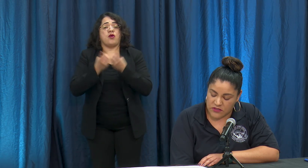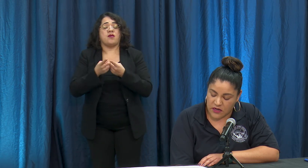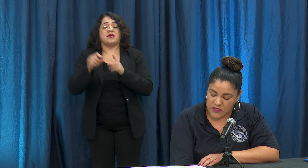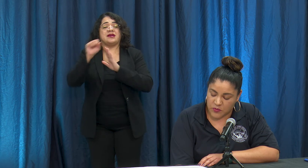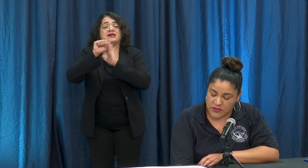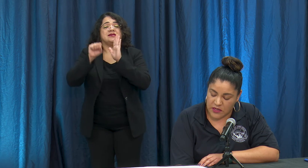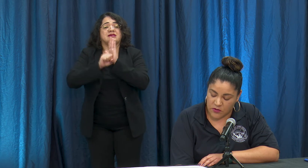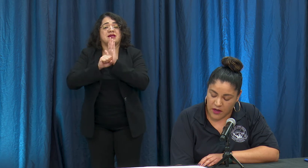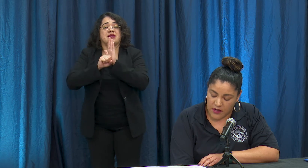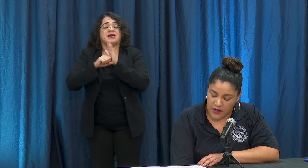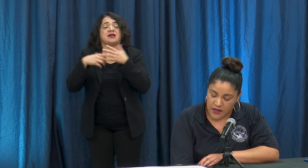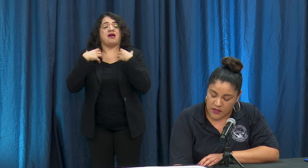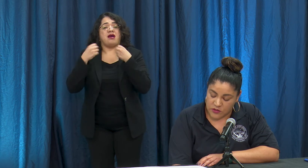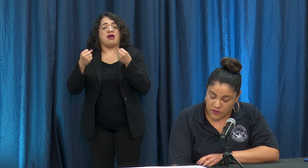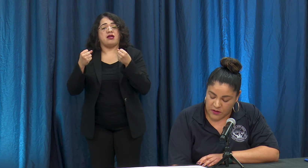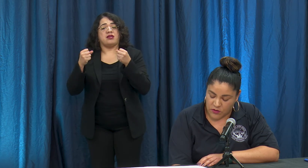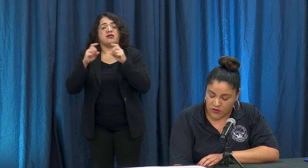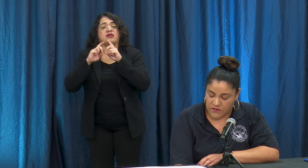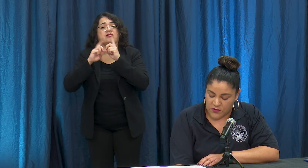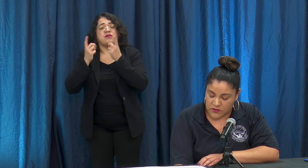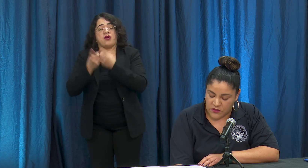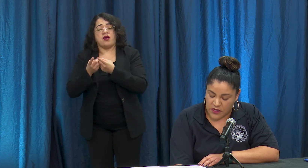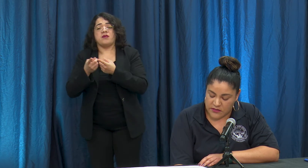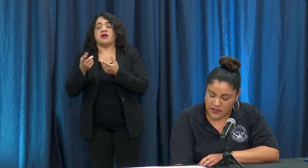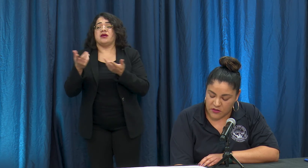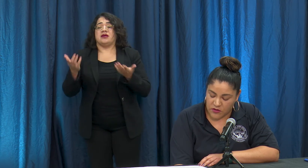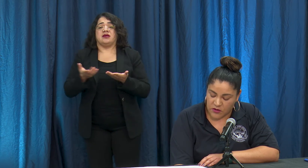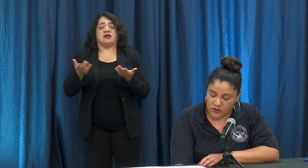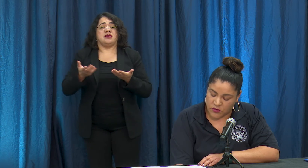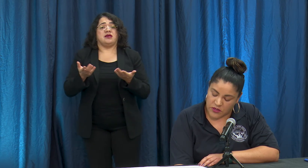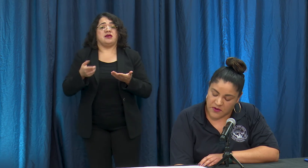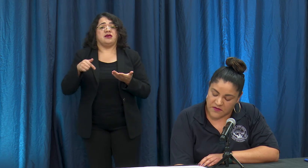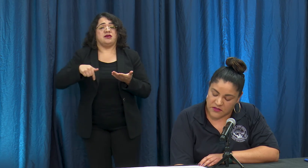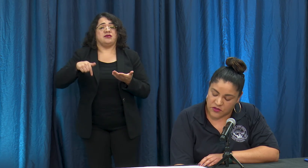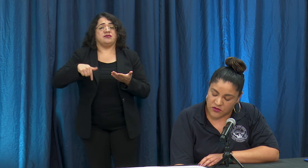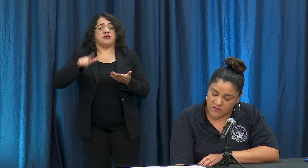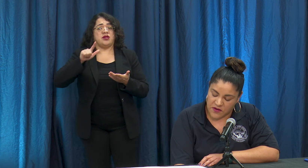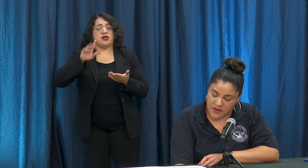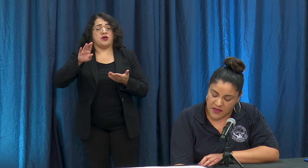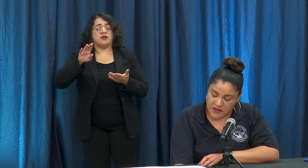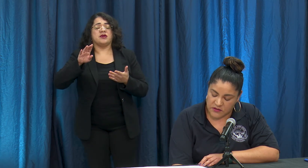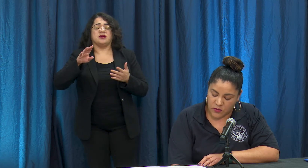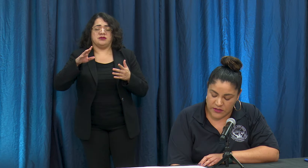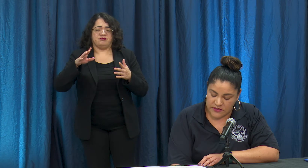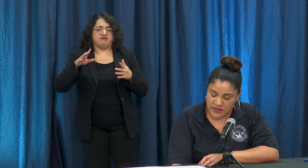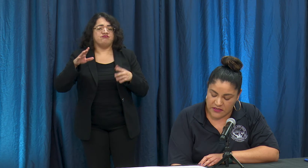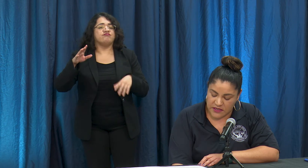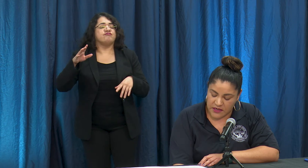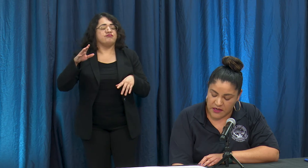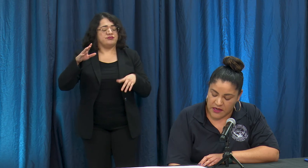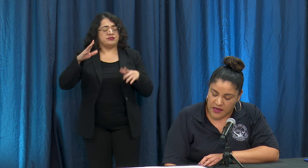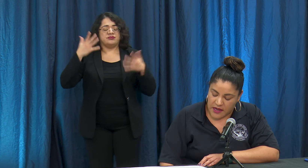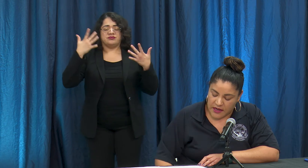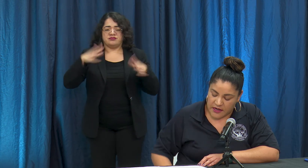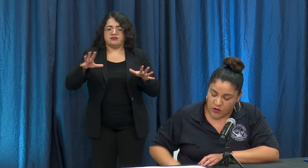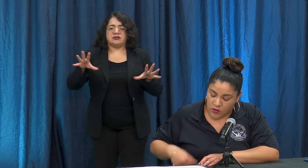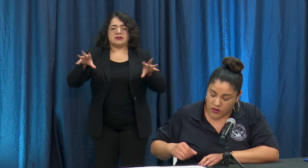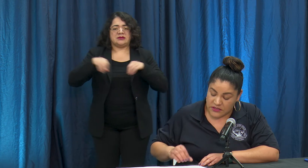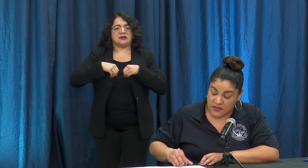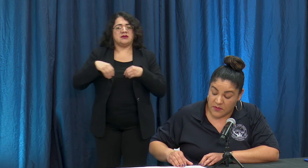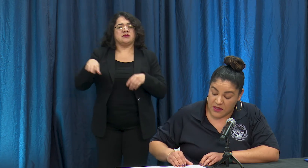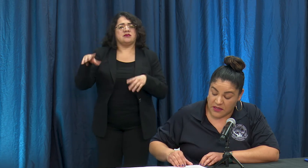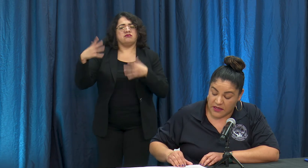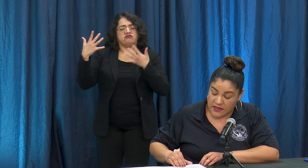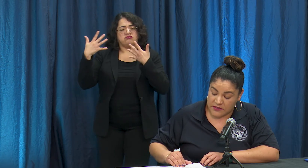dirigir nuestra respuesta local sobre el coronavirus. El Centro de Control y Prevención de Enfermedades o el CDC